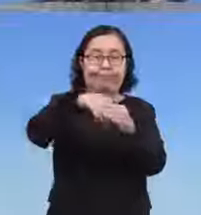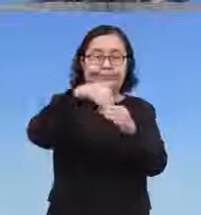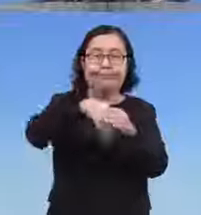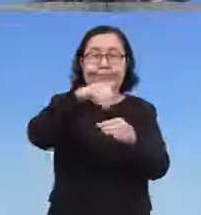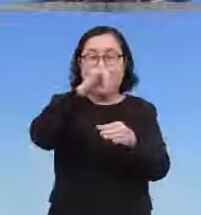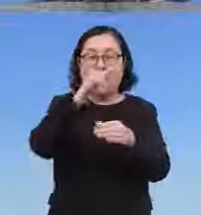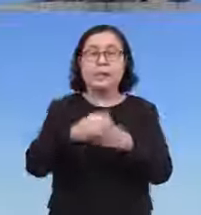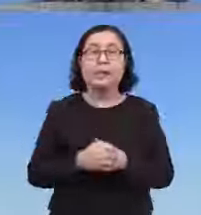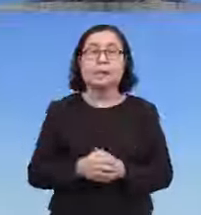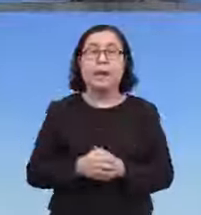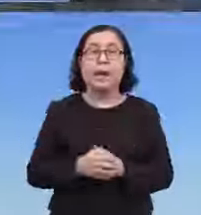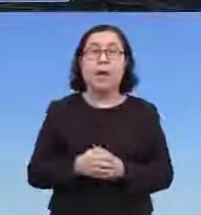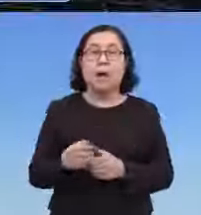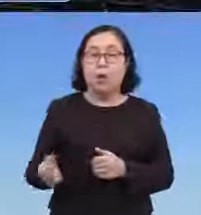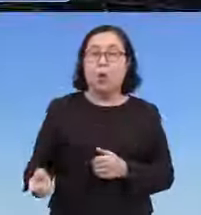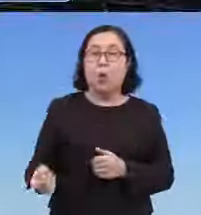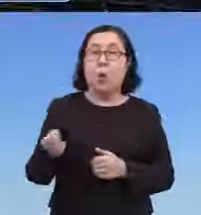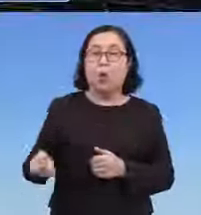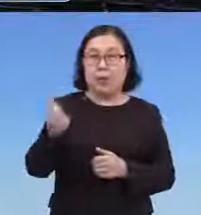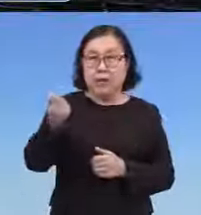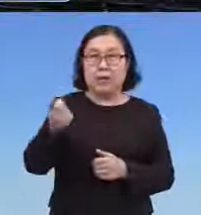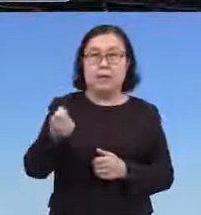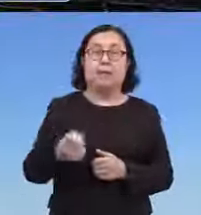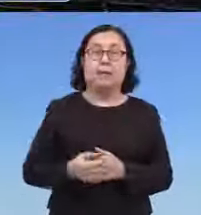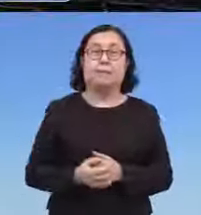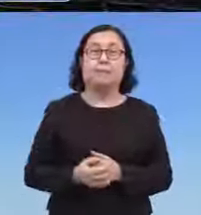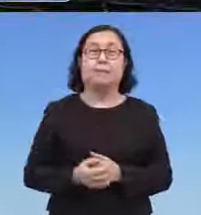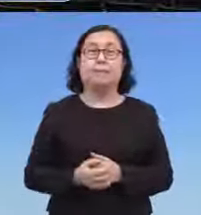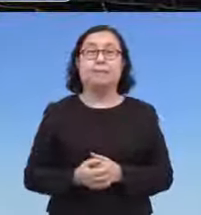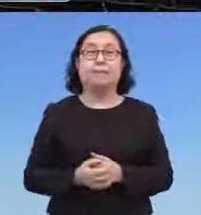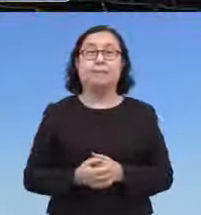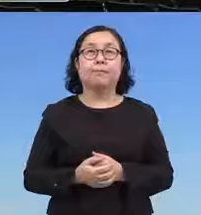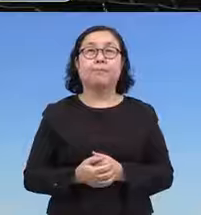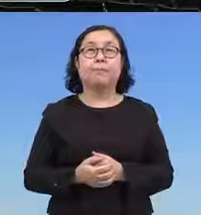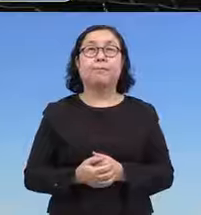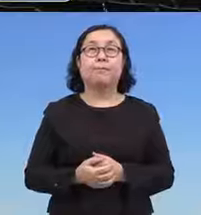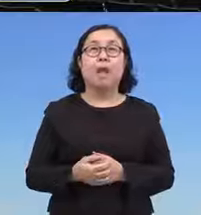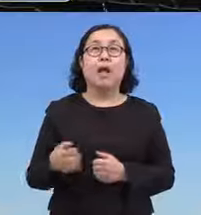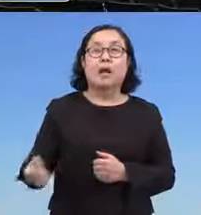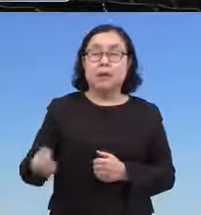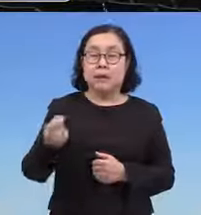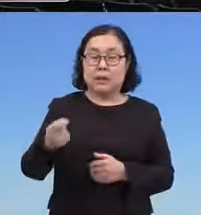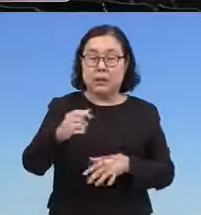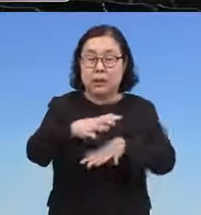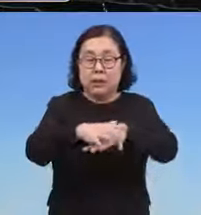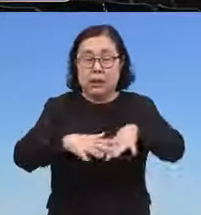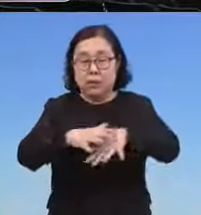결단. 18절에 곧, 이게 즉시